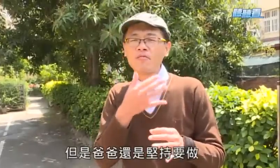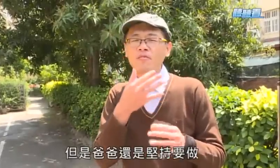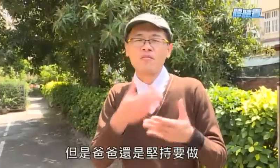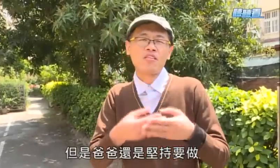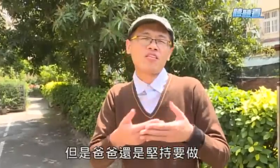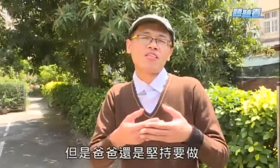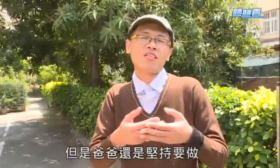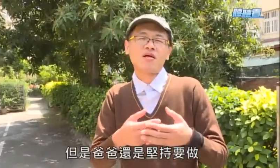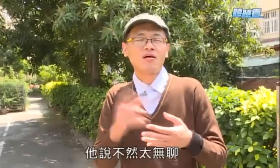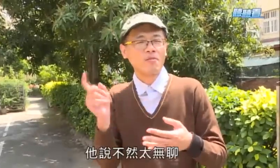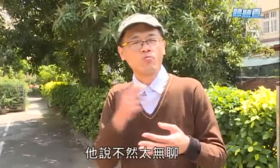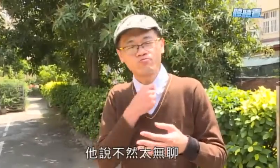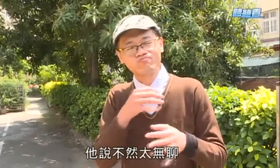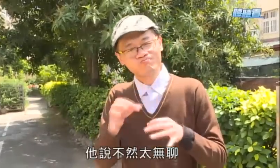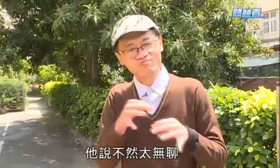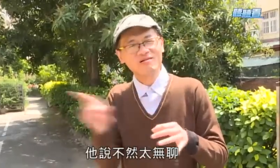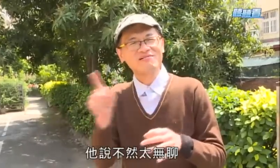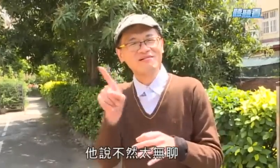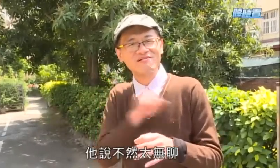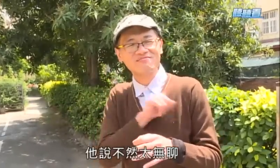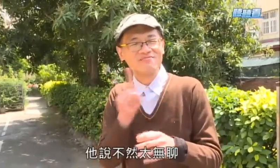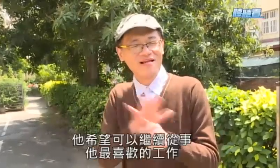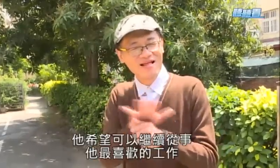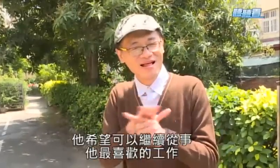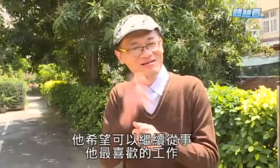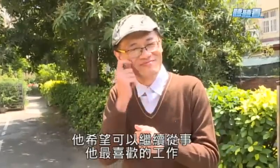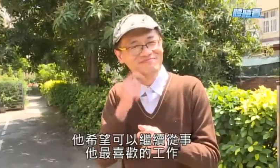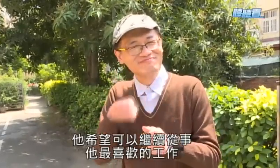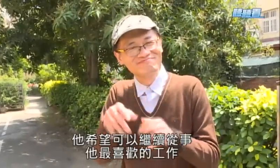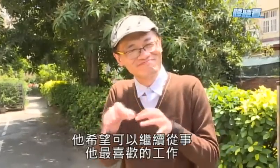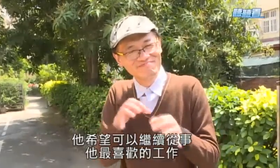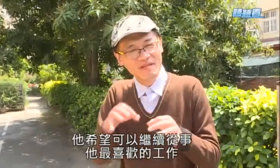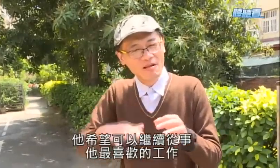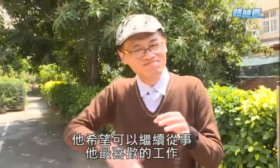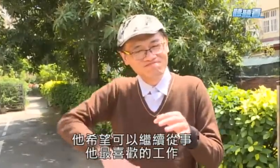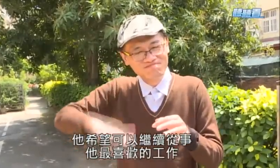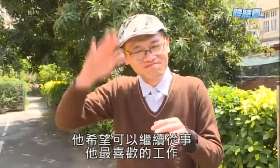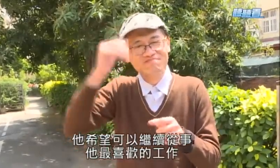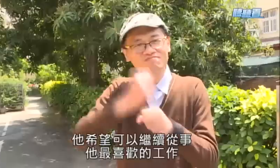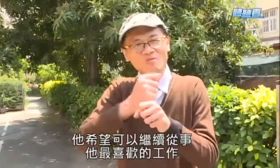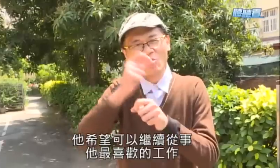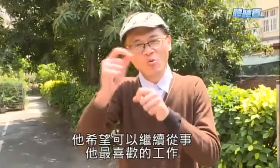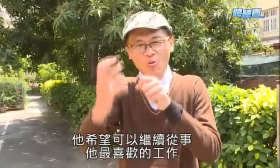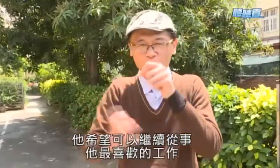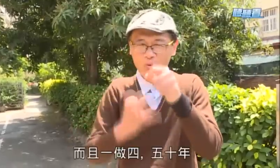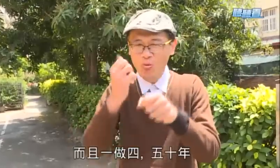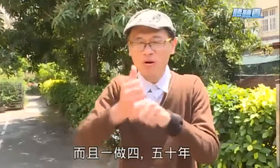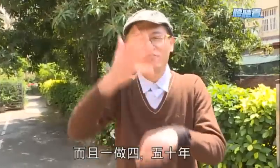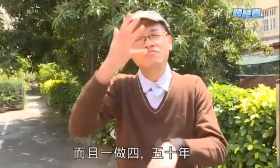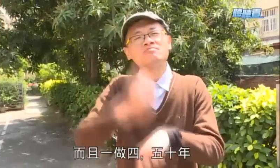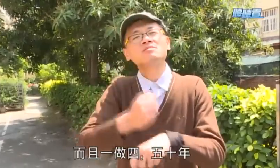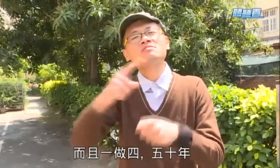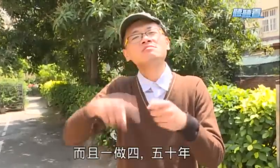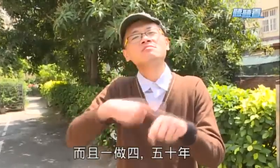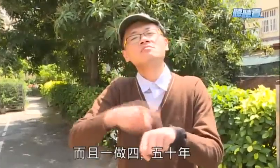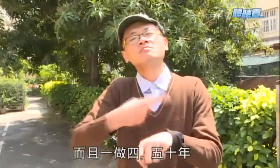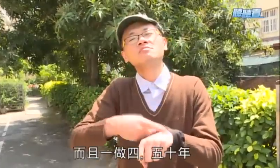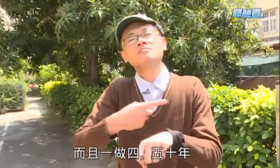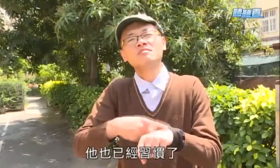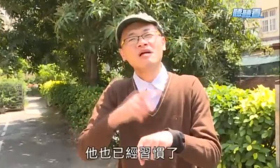要做，他说啊，不然太无聊，他希望可以继续从事他最喜欢的工作，而且一做四五十年他也已